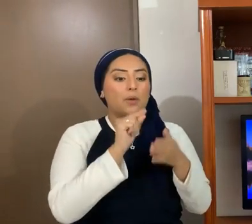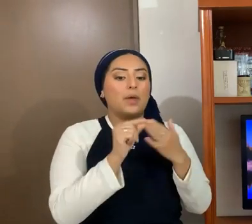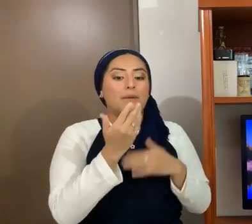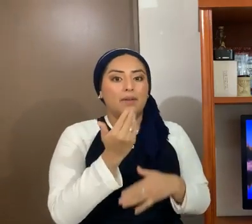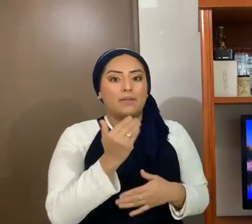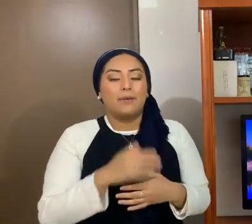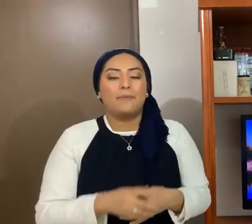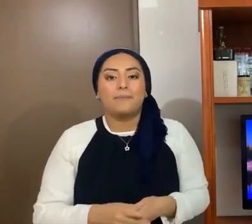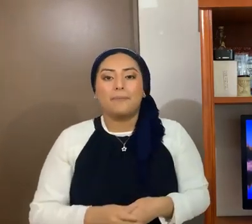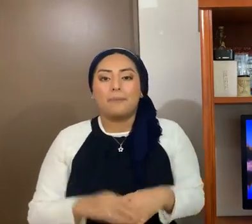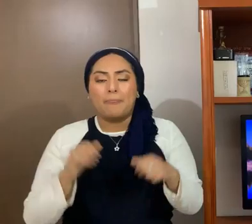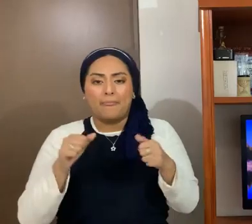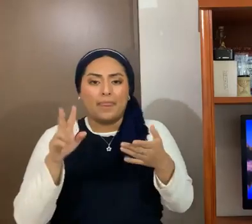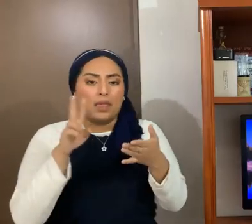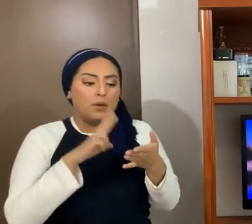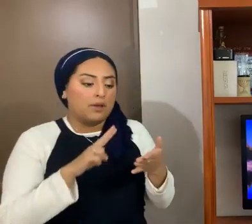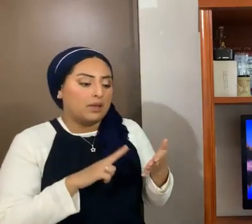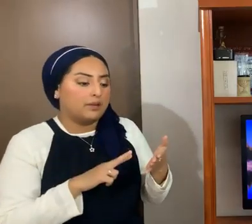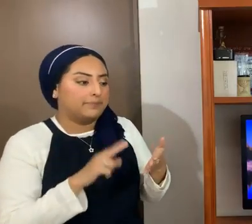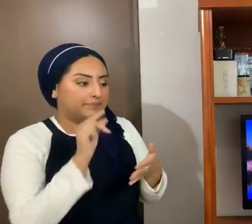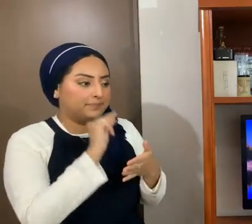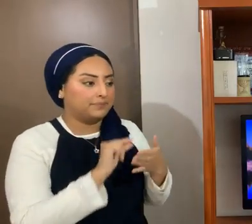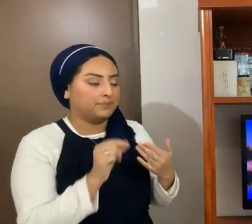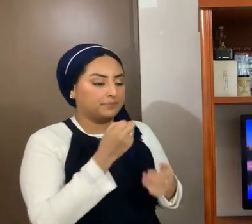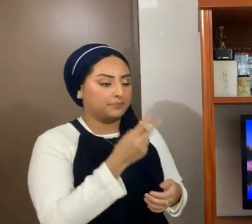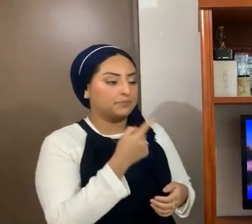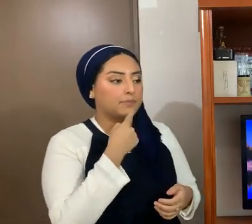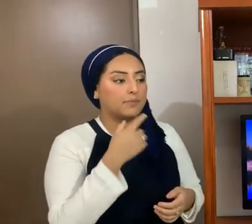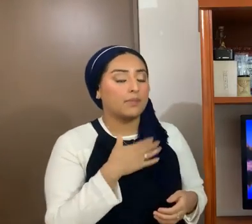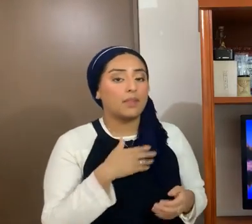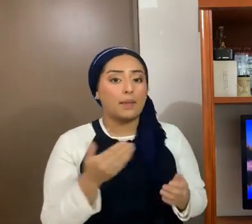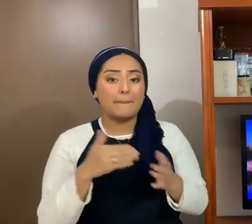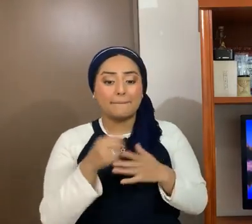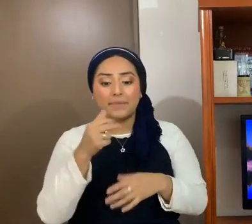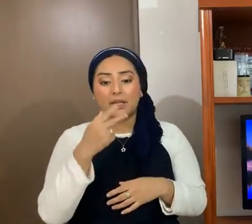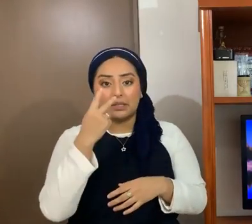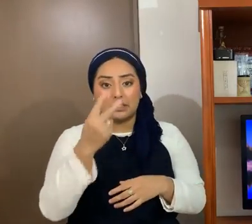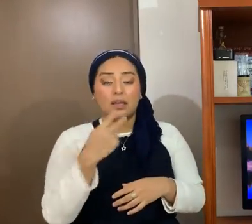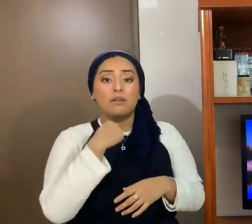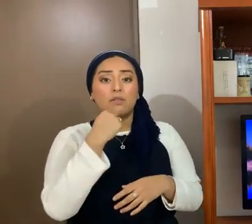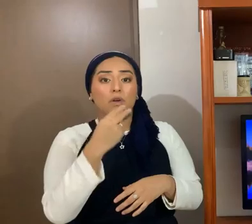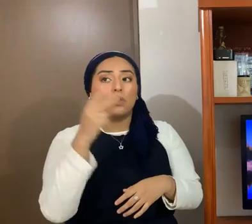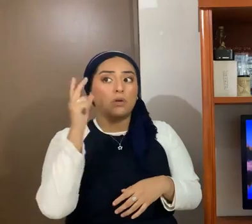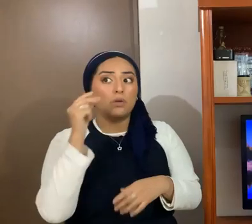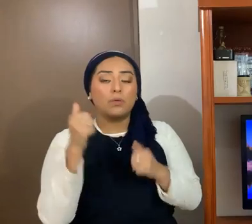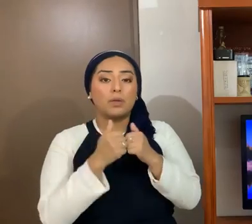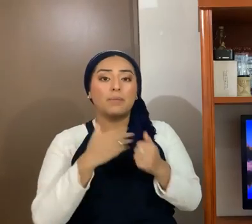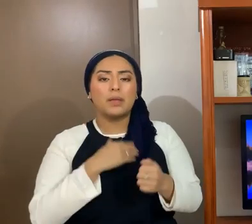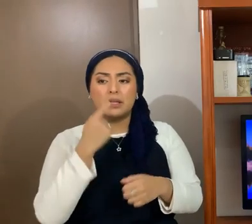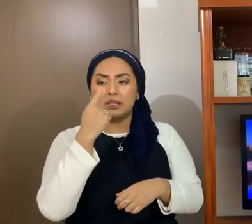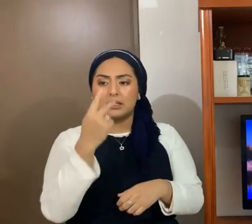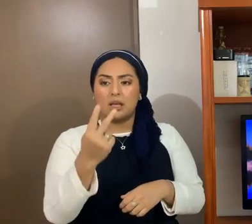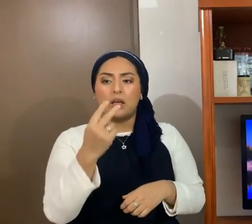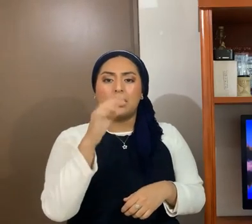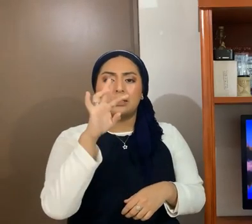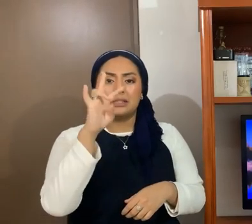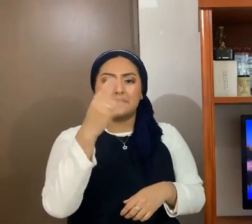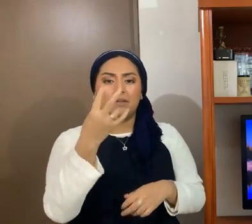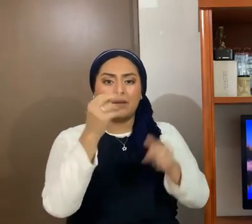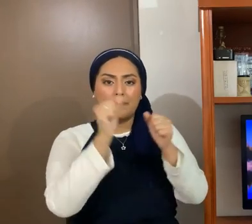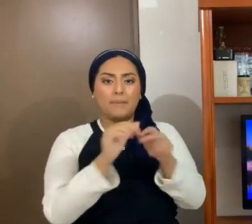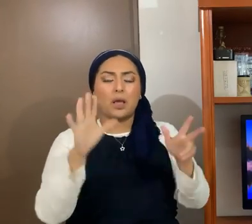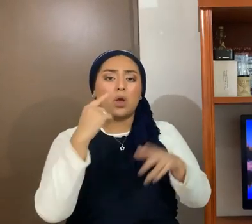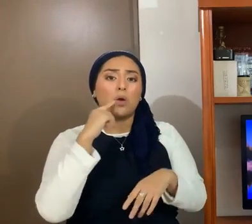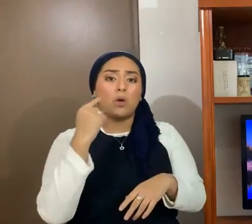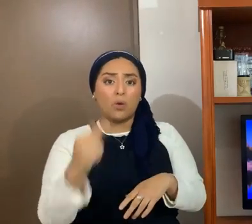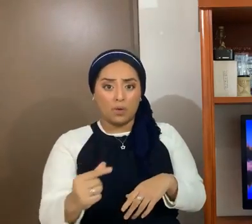15. Podemos leer desde el verso 12. Dice: y me volví para ver la voz del que hablaba conmigo, y vuelto vi 7 menorot de oro, Y en